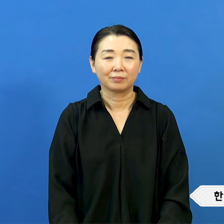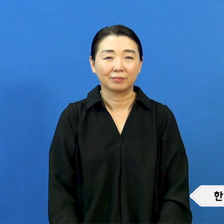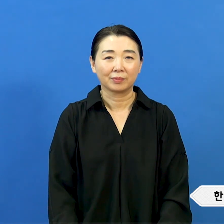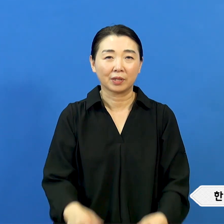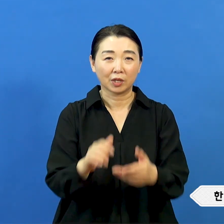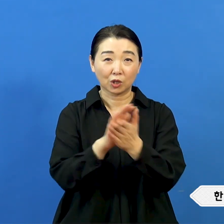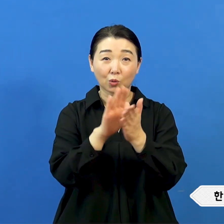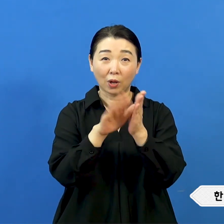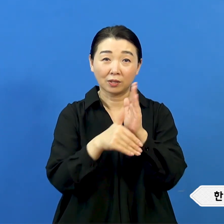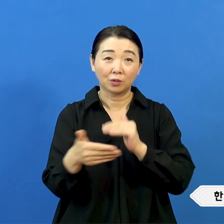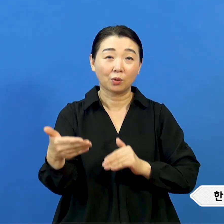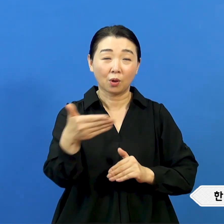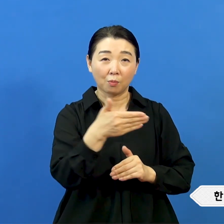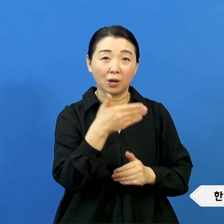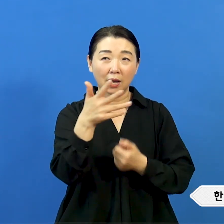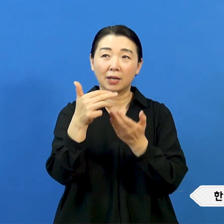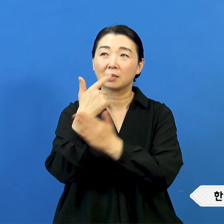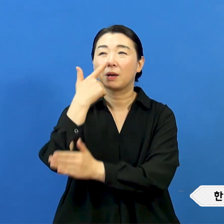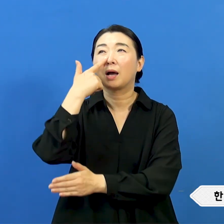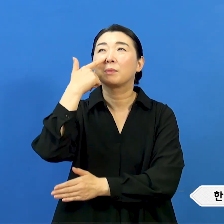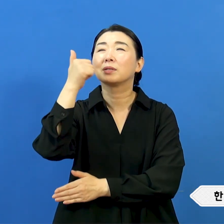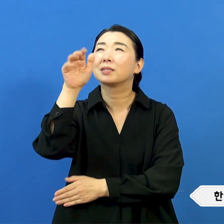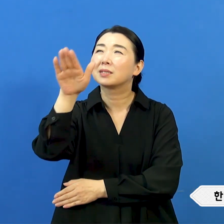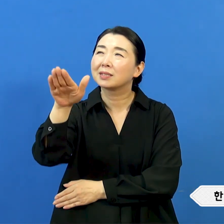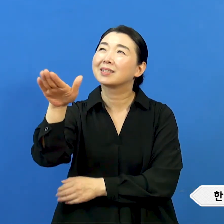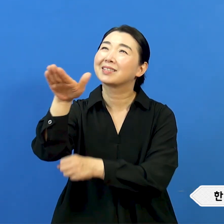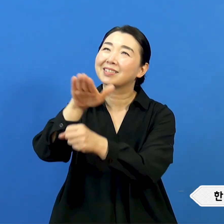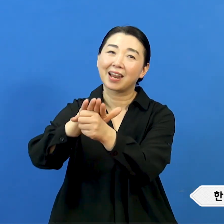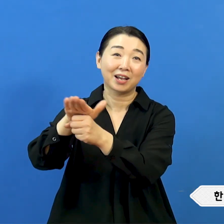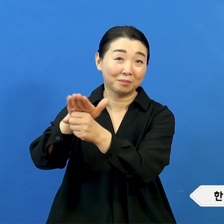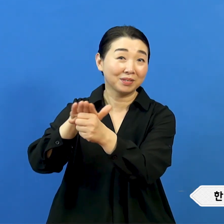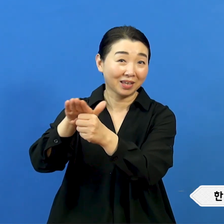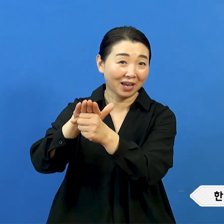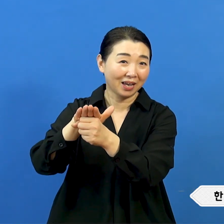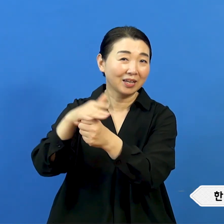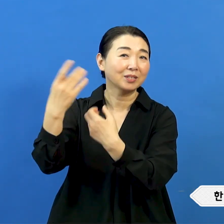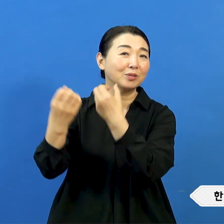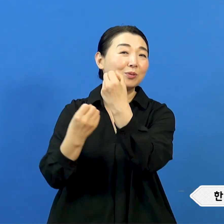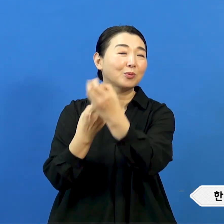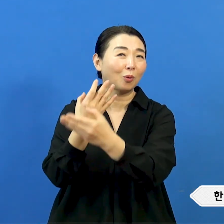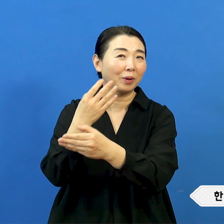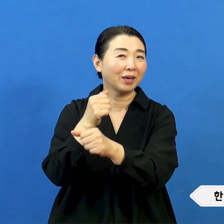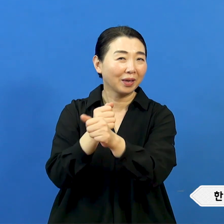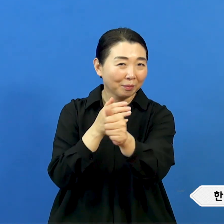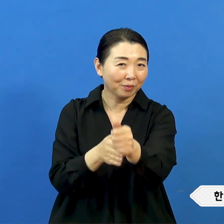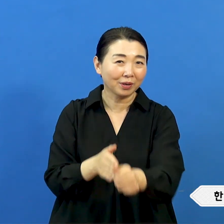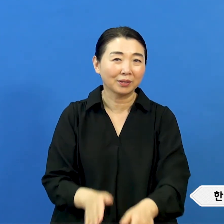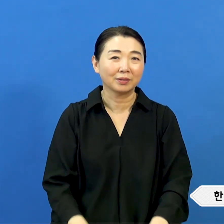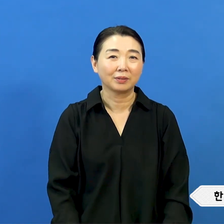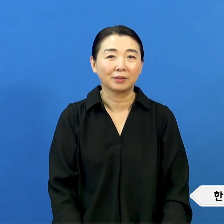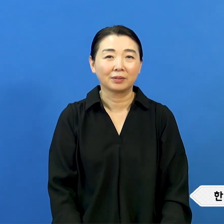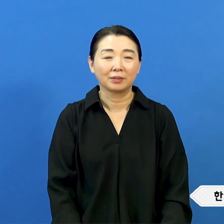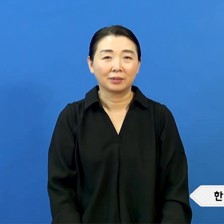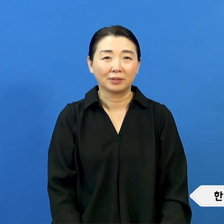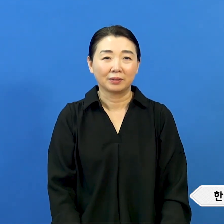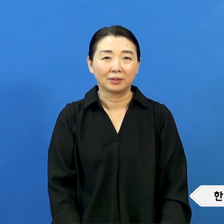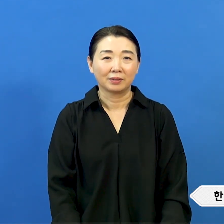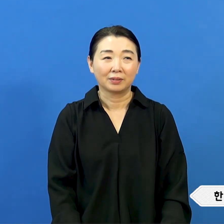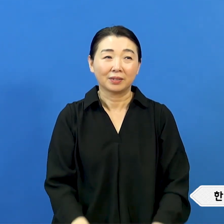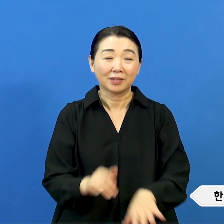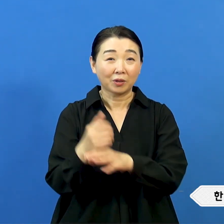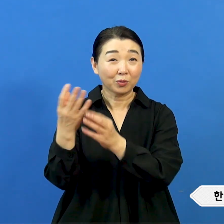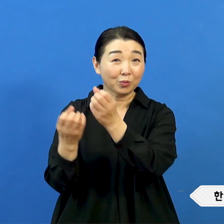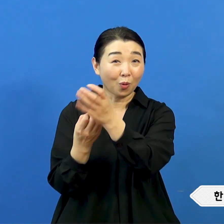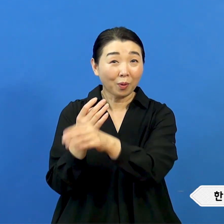기도할 때도 여러분, 하나님 아버지 사랑합니다, 그 고백을 좀 해보십시오. 이때까지 그런